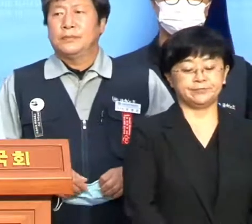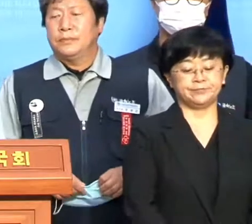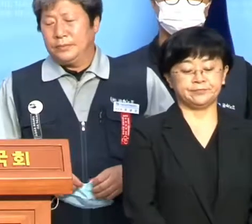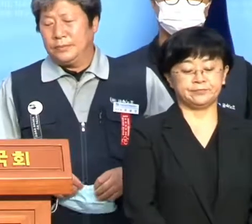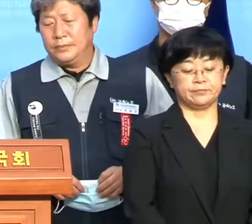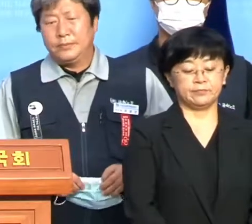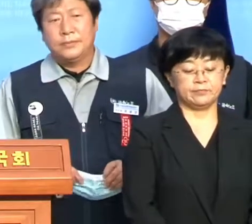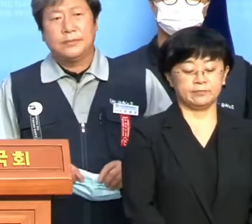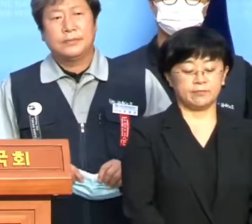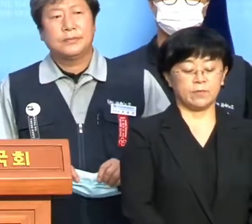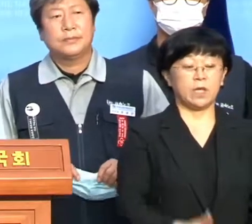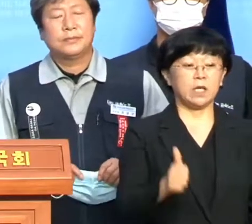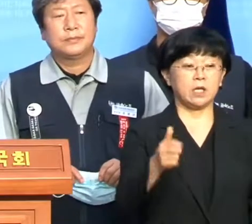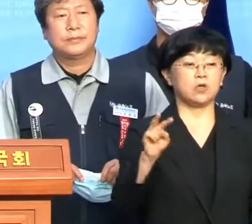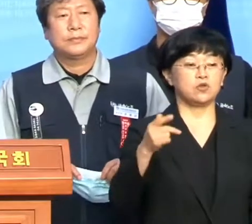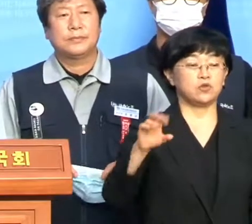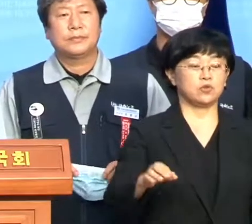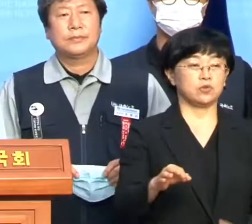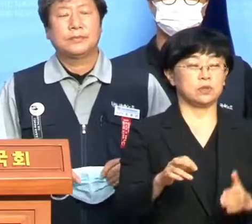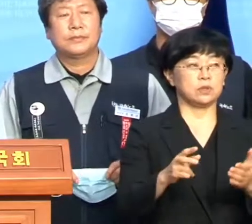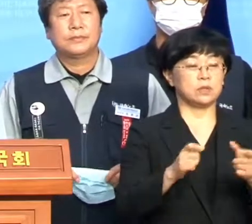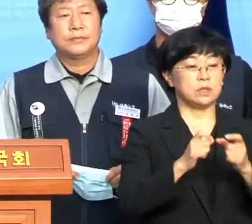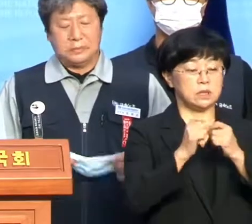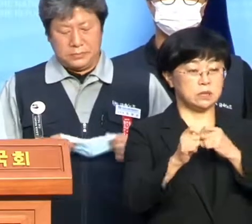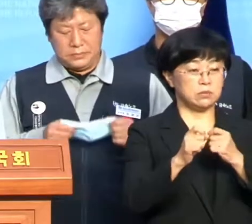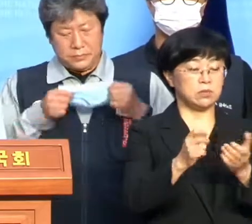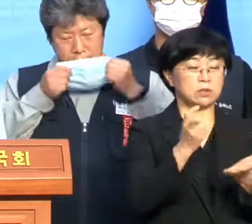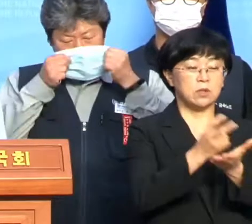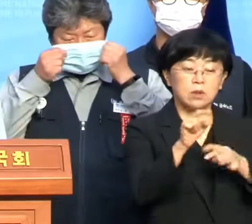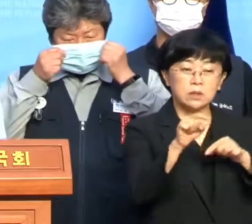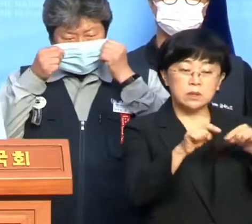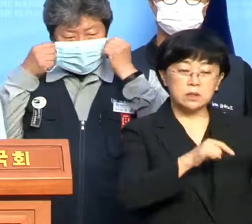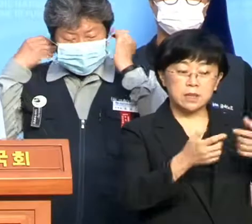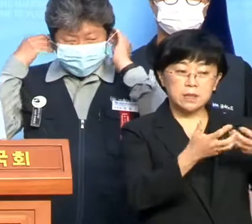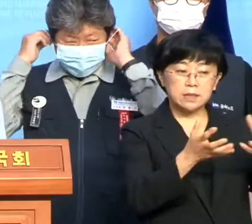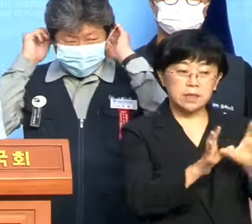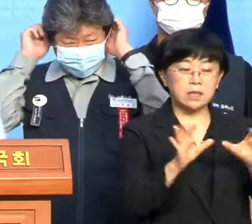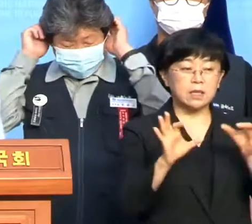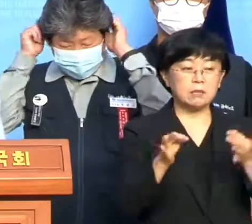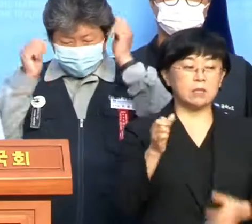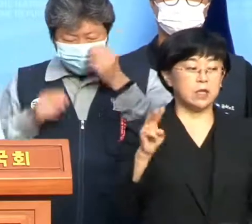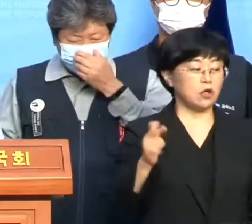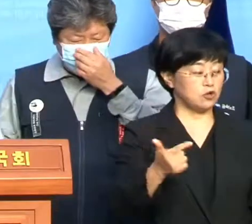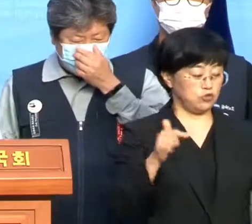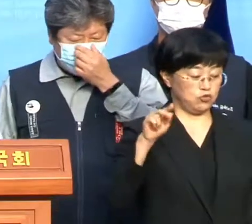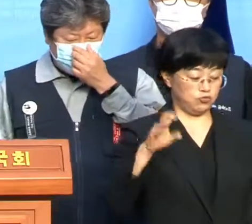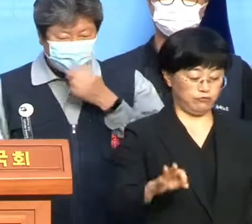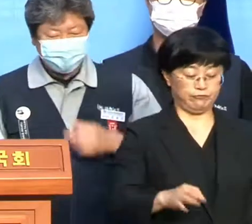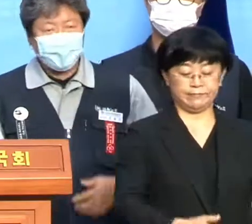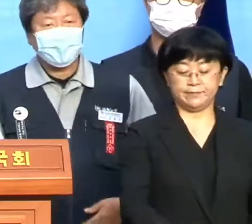현중 지부 정책 실장님이 신 김형일 중 실장이 나오셨습니다